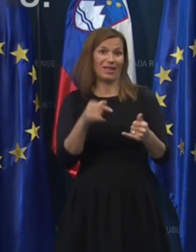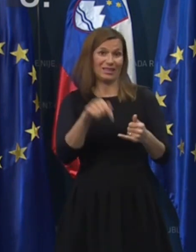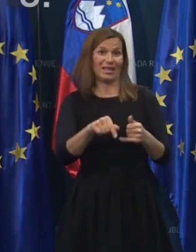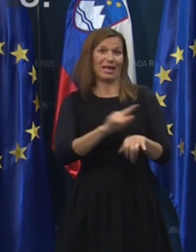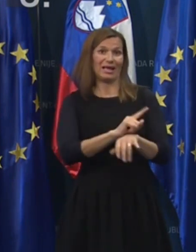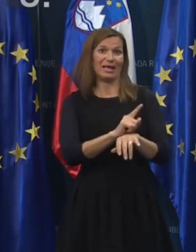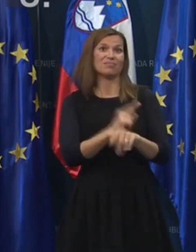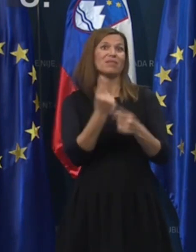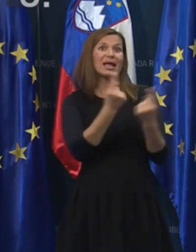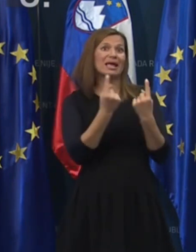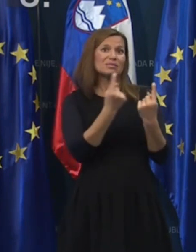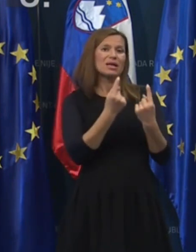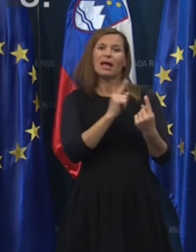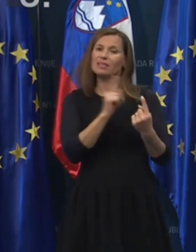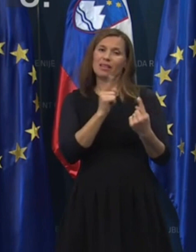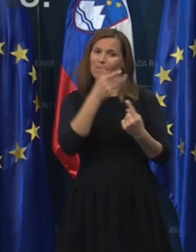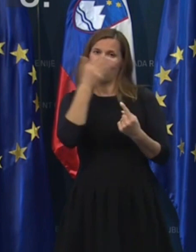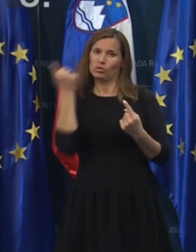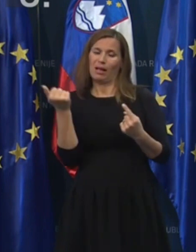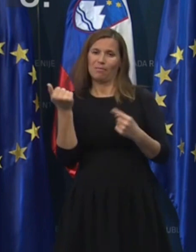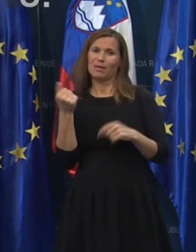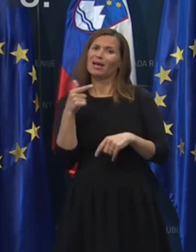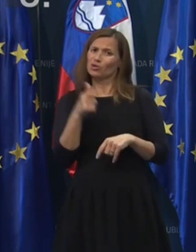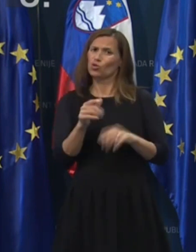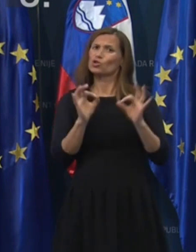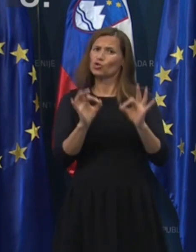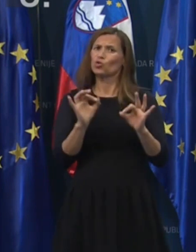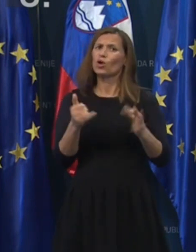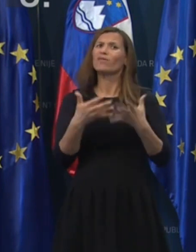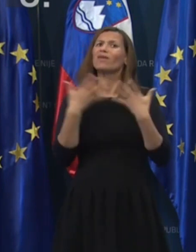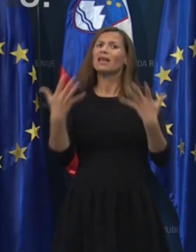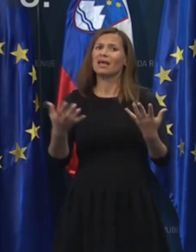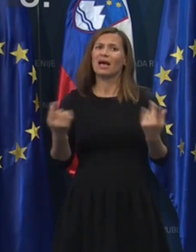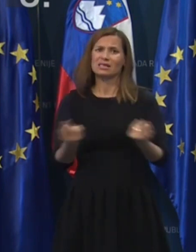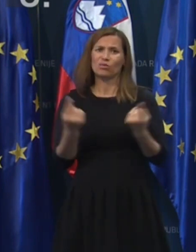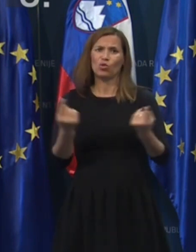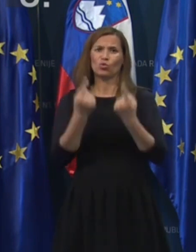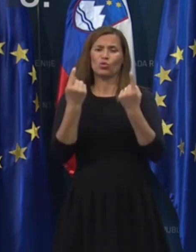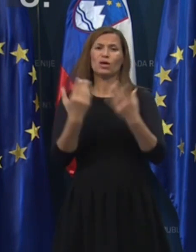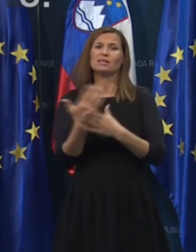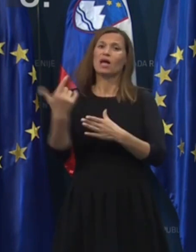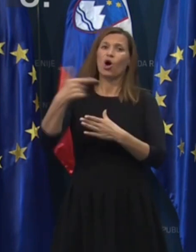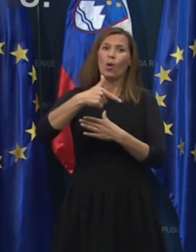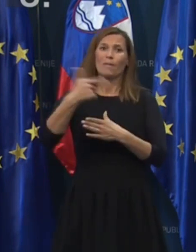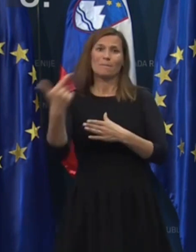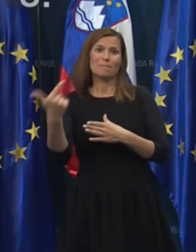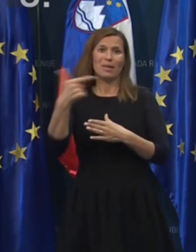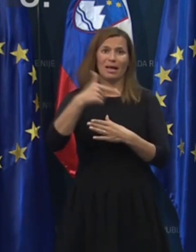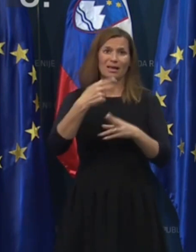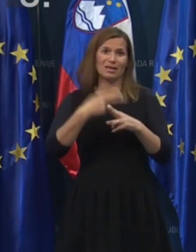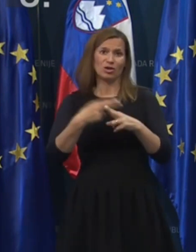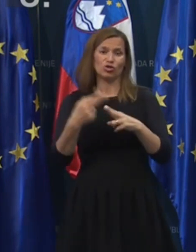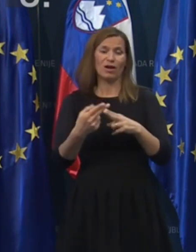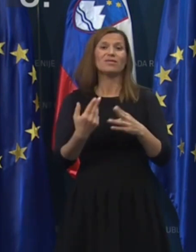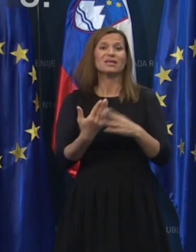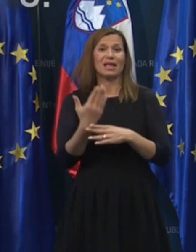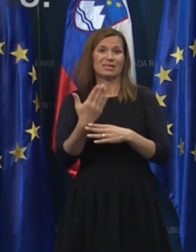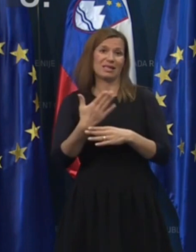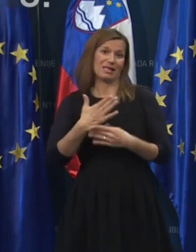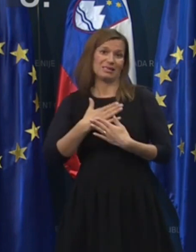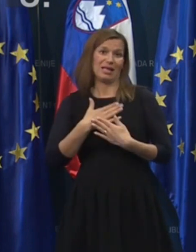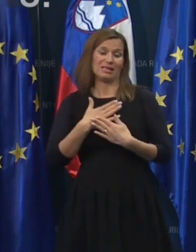ne pozablja in je to zagotovo tudi velika spodbuda za obe državi, da zase za